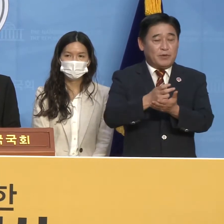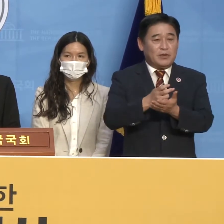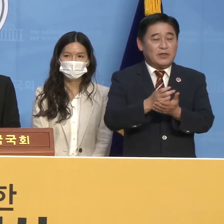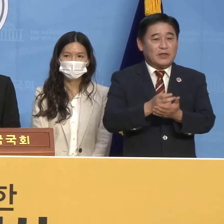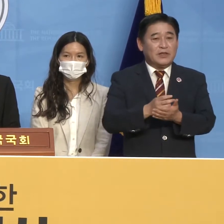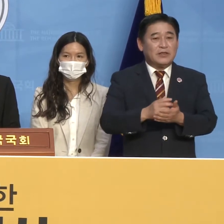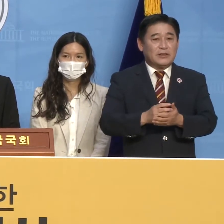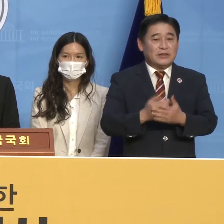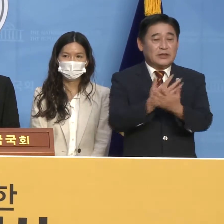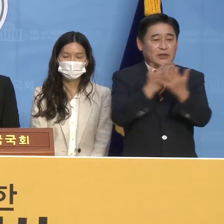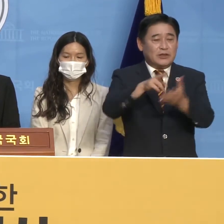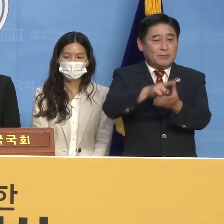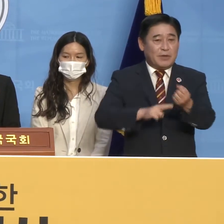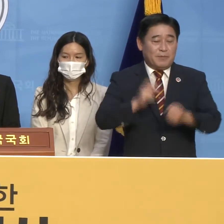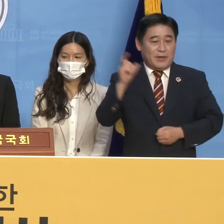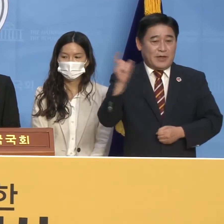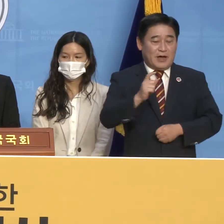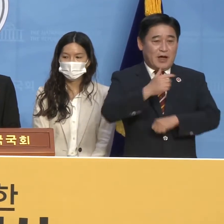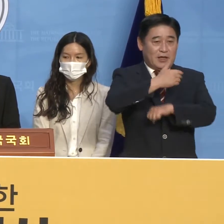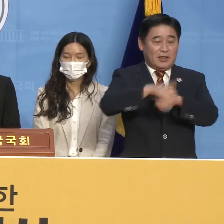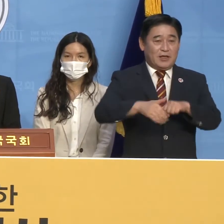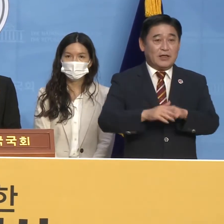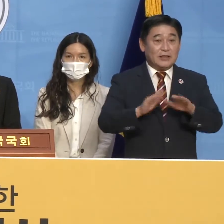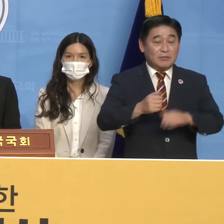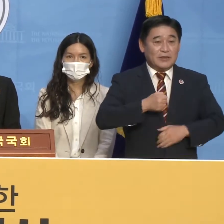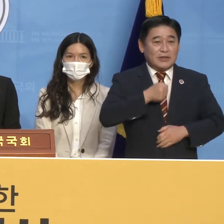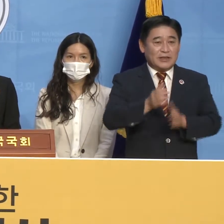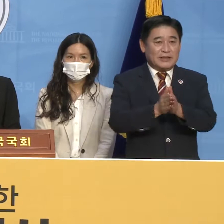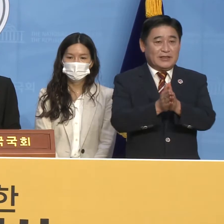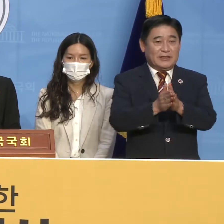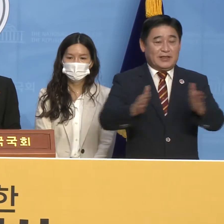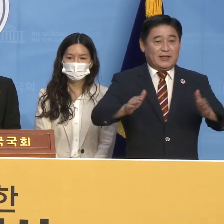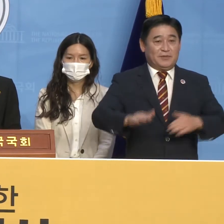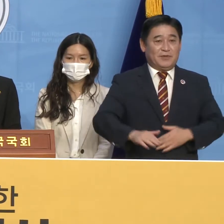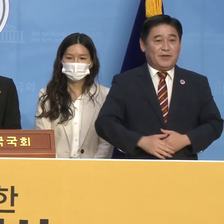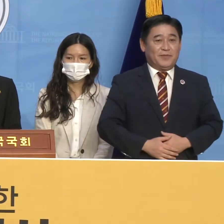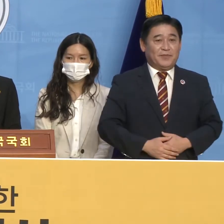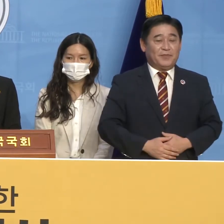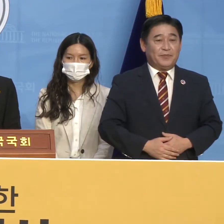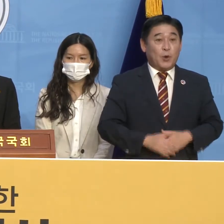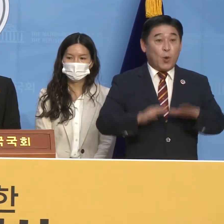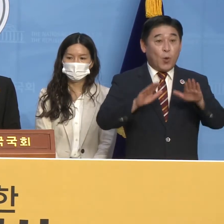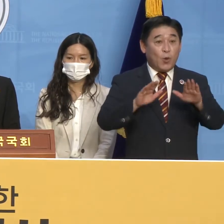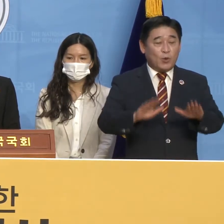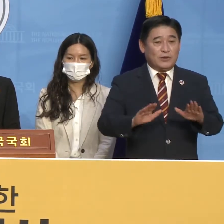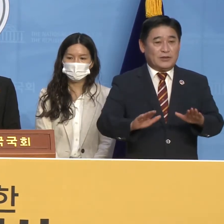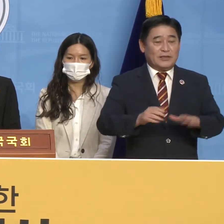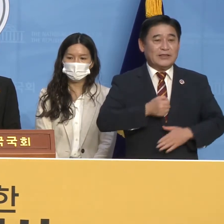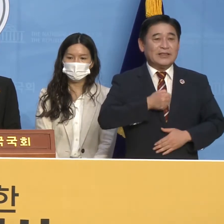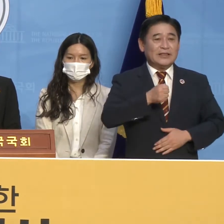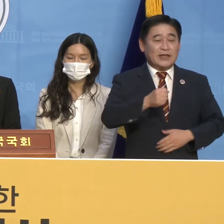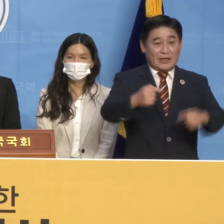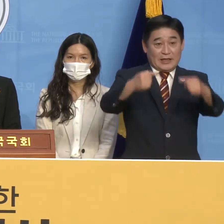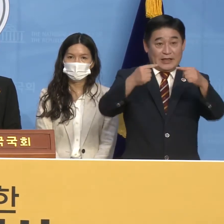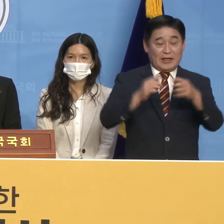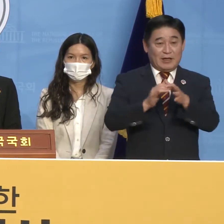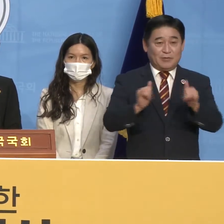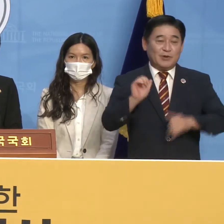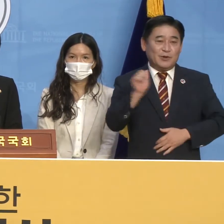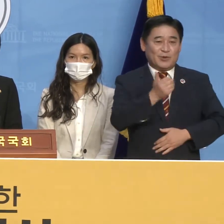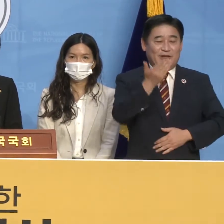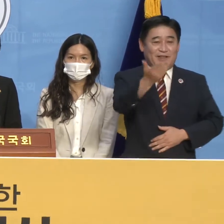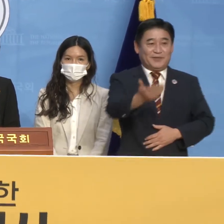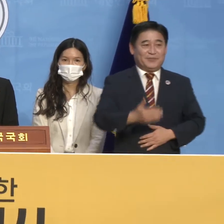판매 관리를 강화하고자 합니다. 지금부터 기자회견을 시작하겠습니다. 오늘 기자회견을 참석하신